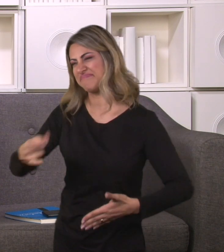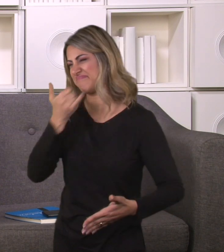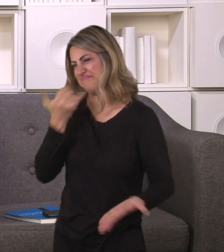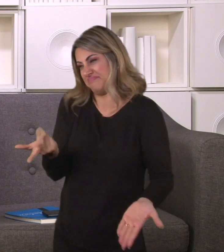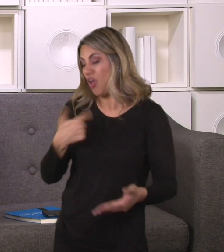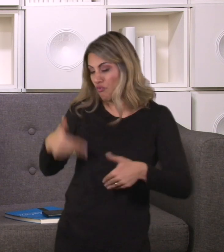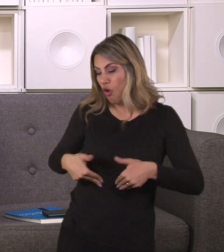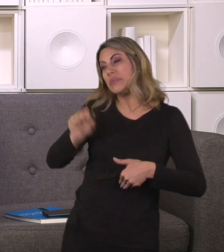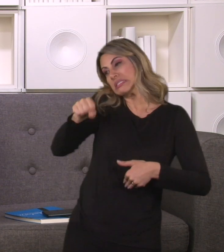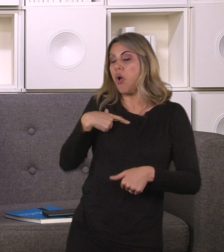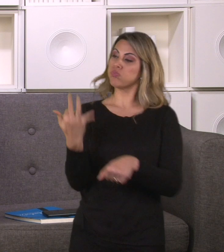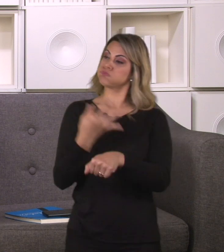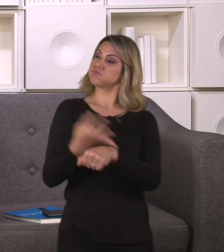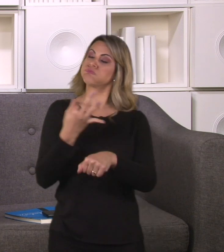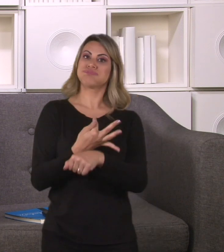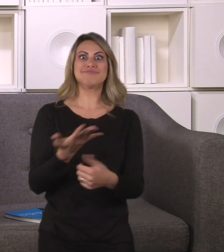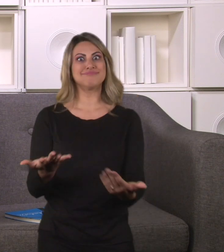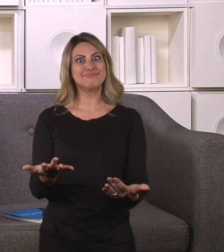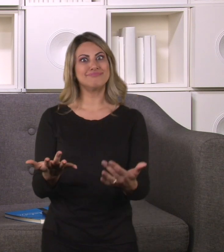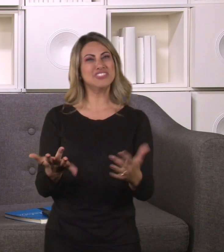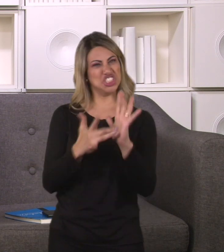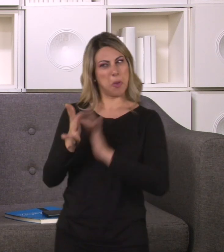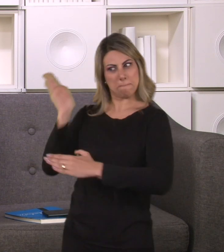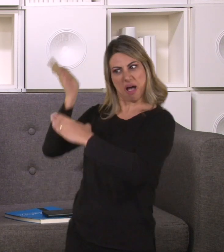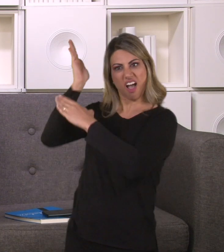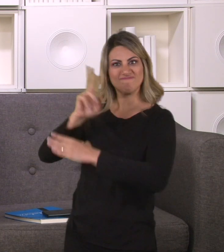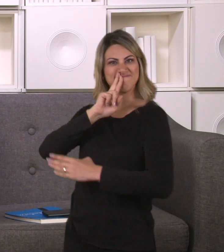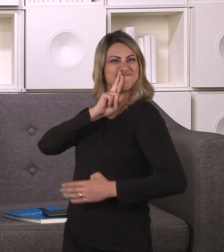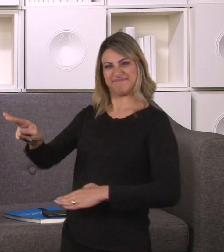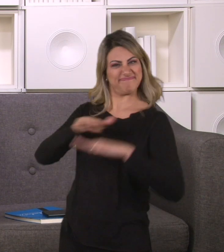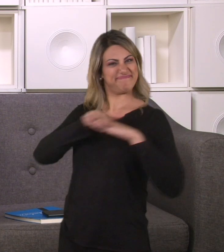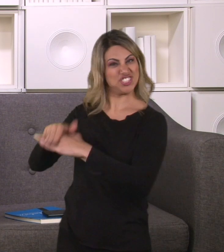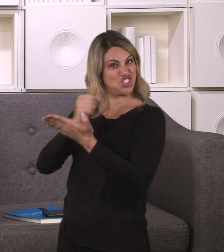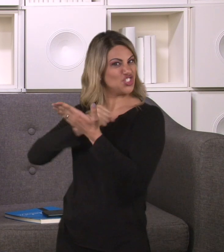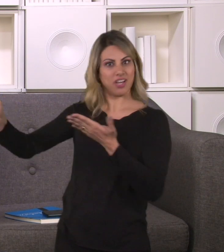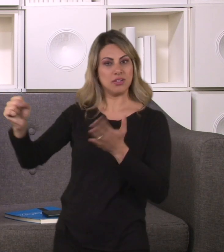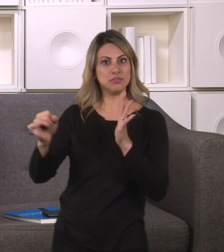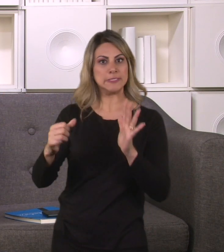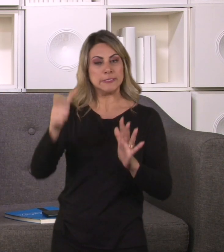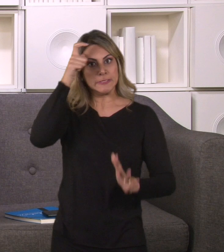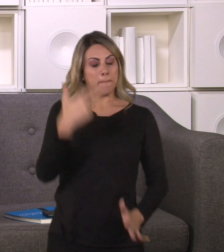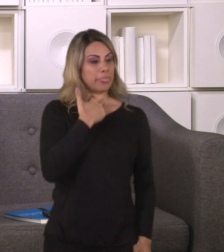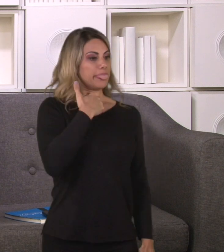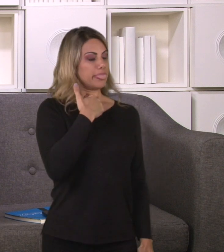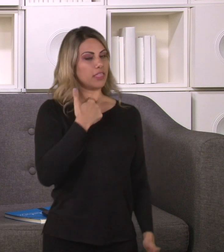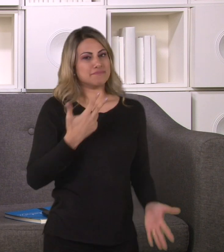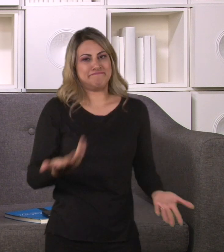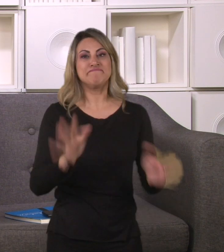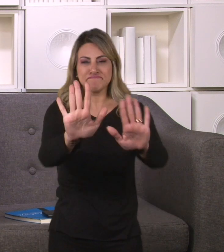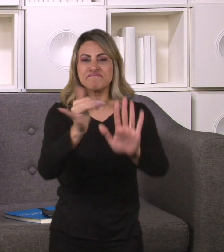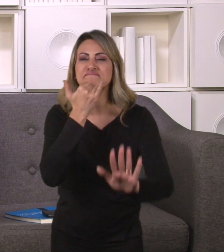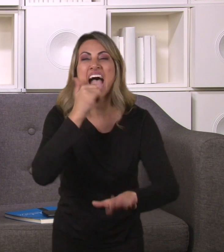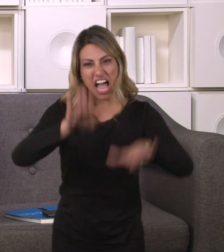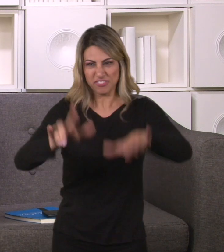minha sobrevivência não estarem à minha disposição, não tem nada a ver com o fato de Deus me amar ou não me amar, e não